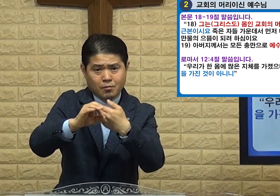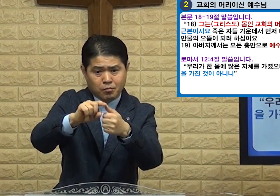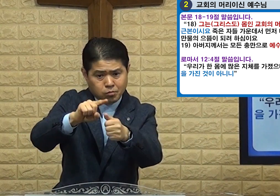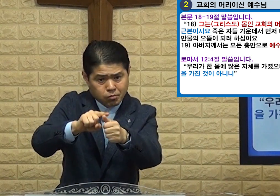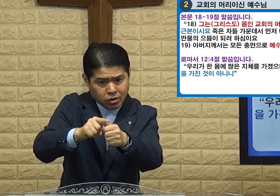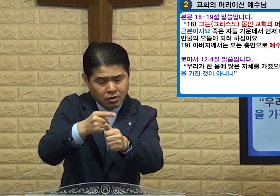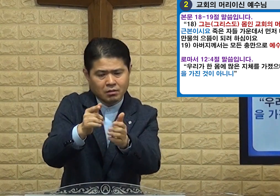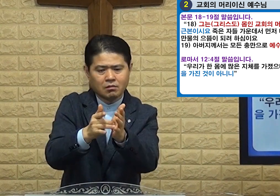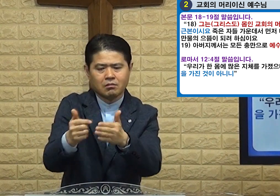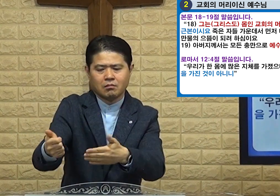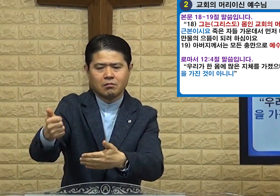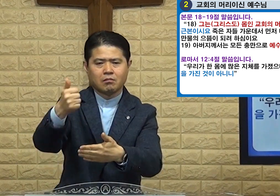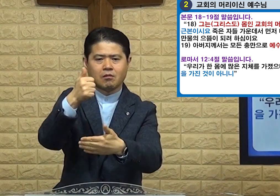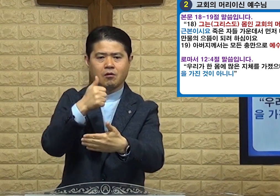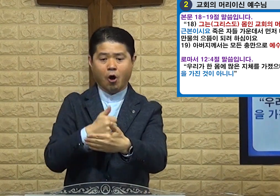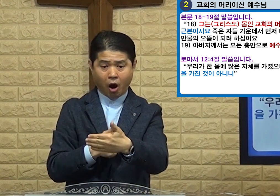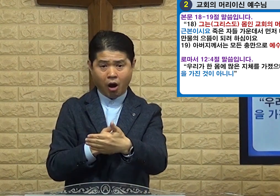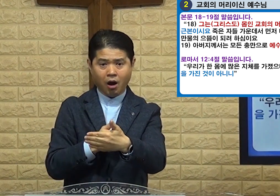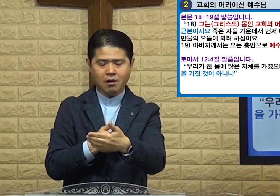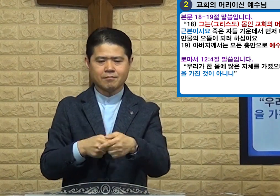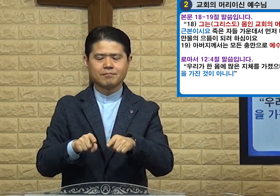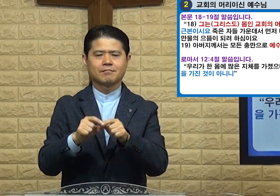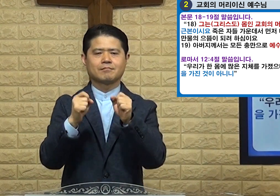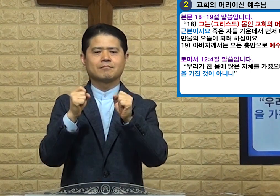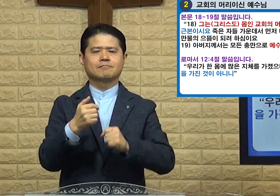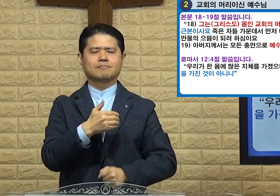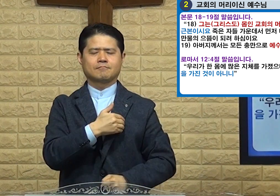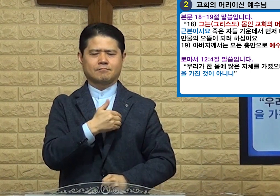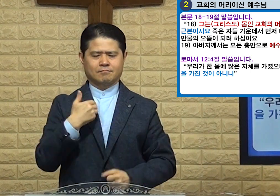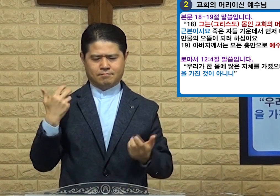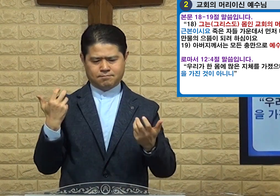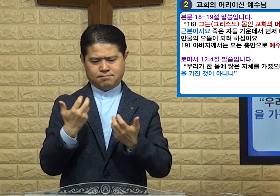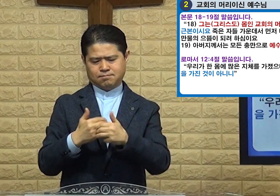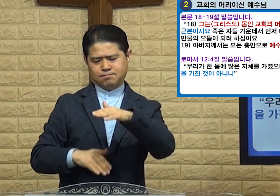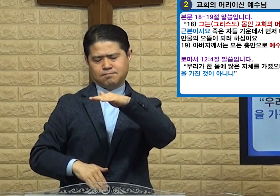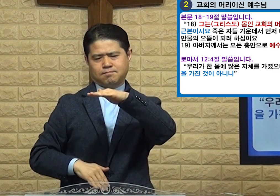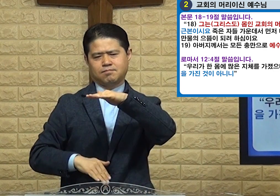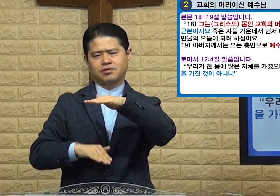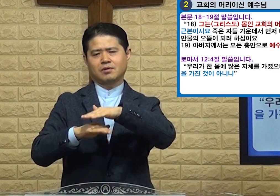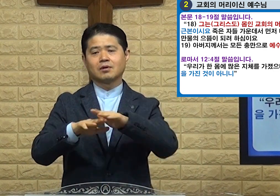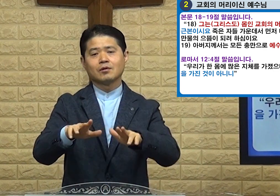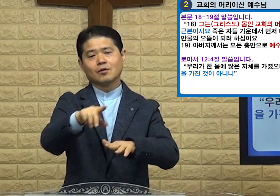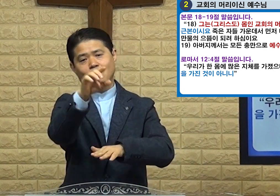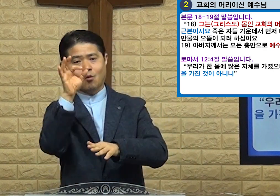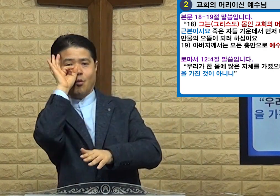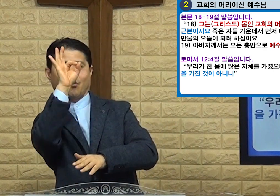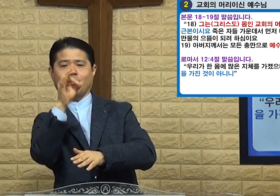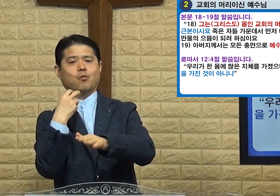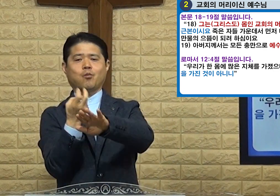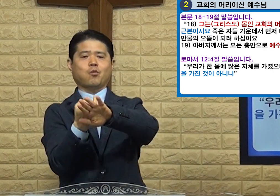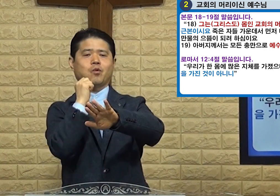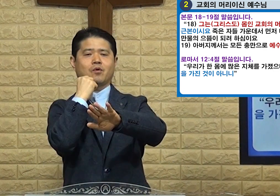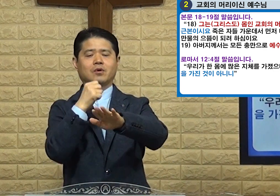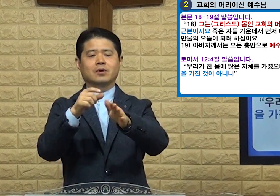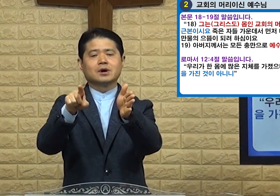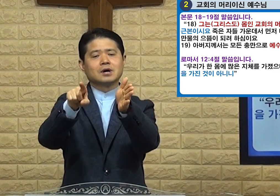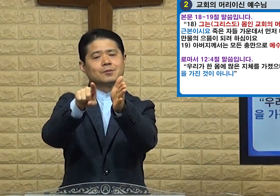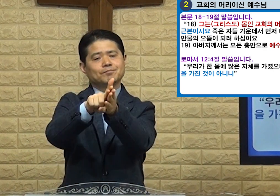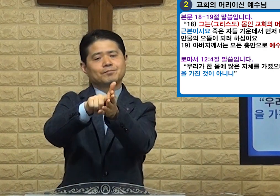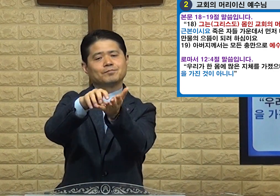간구를 통해서 자연스럽게 예수님이 내 안에 거하시고 그것으로 우리가 충만하다라고 느끼는 것입니다. 그 성령